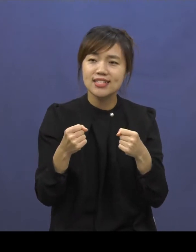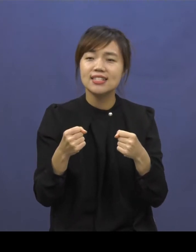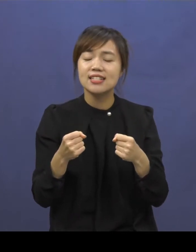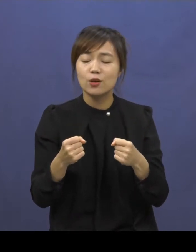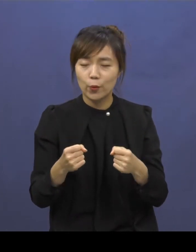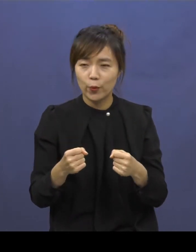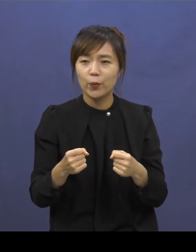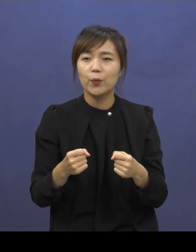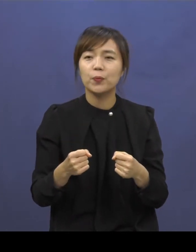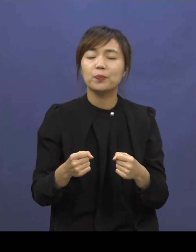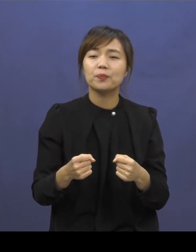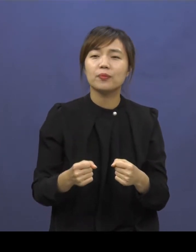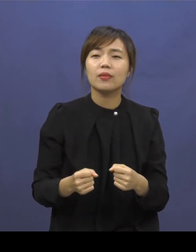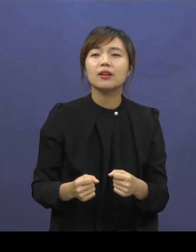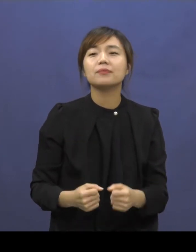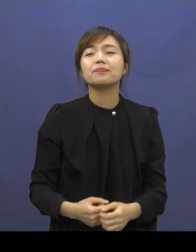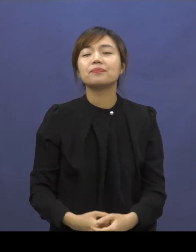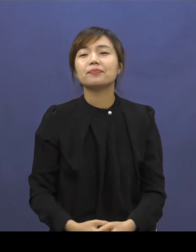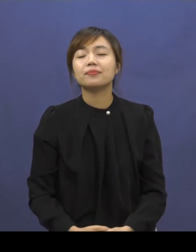계시고